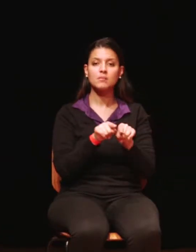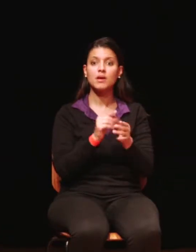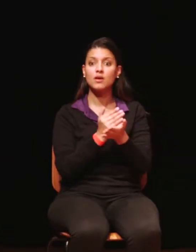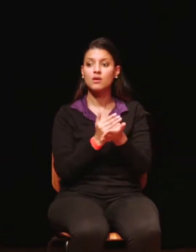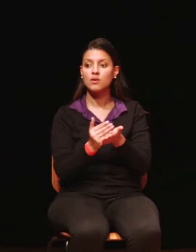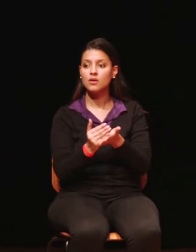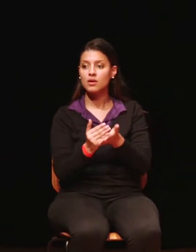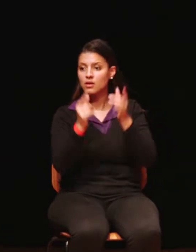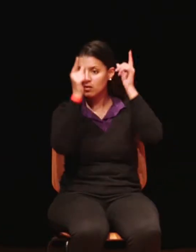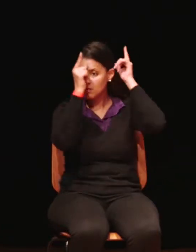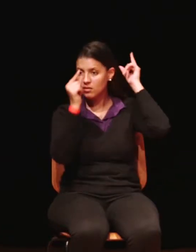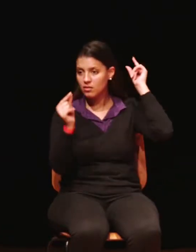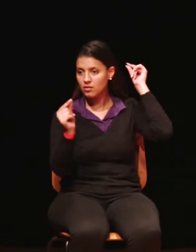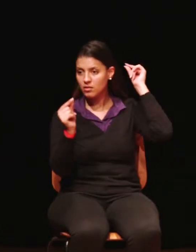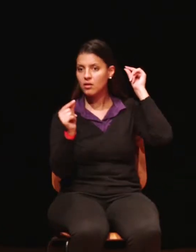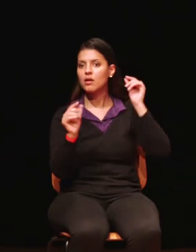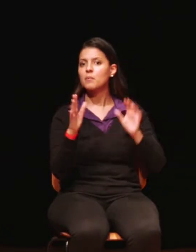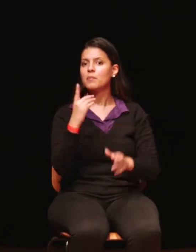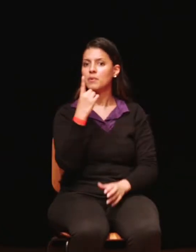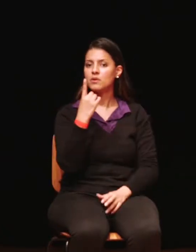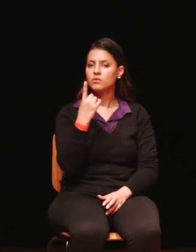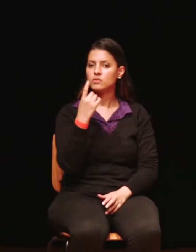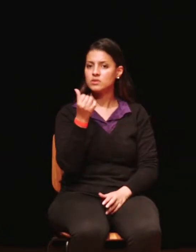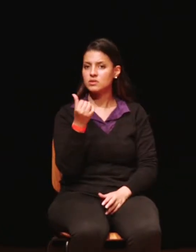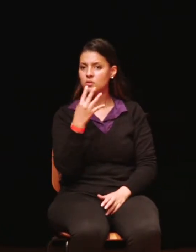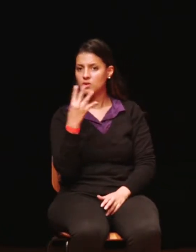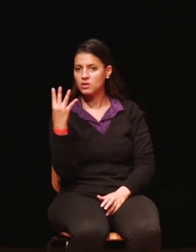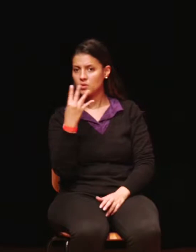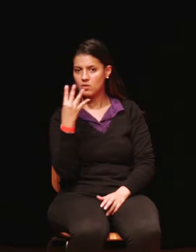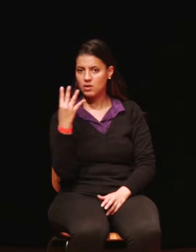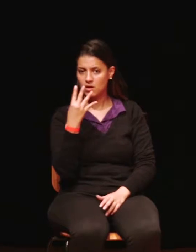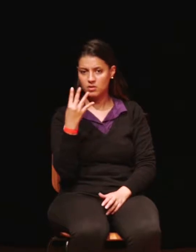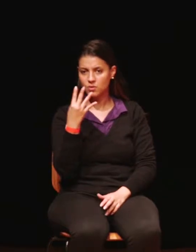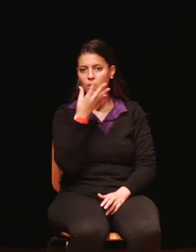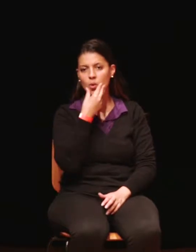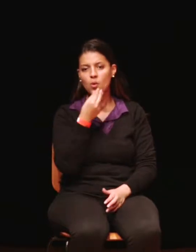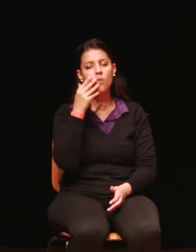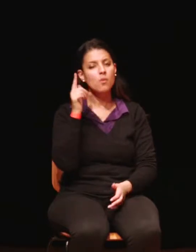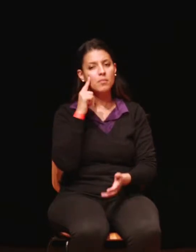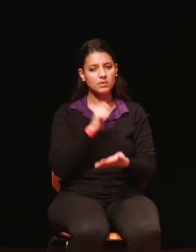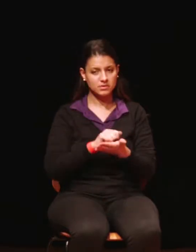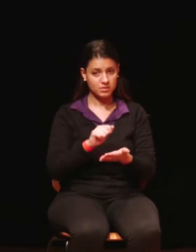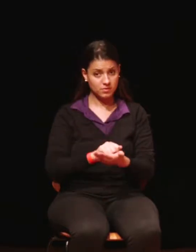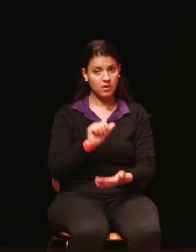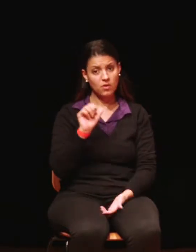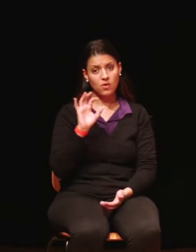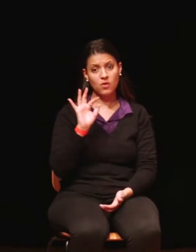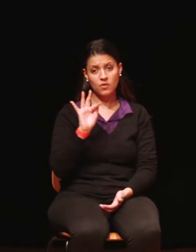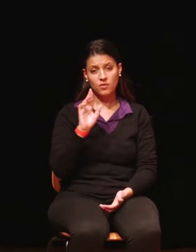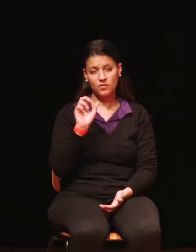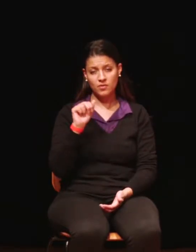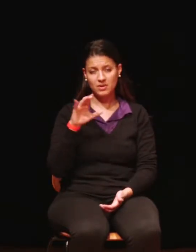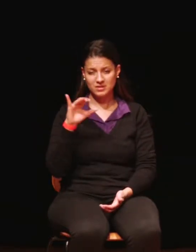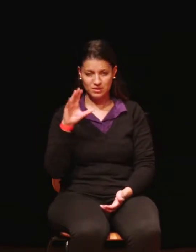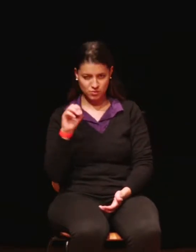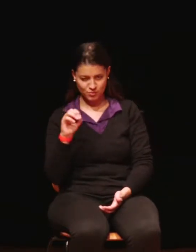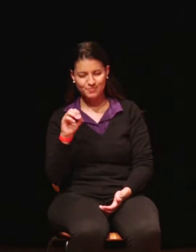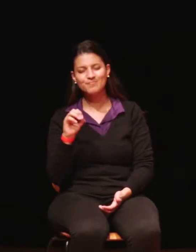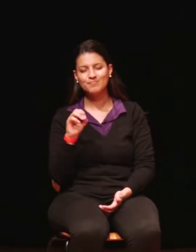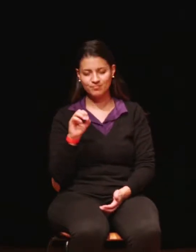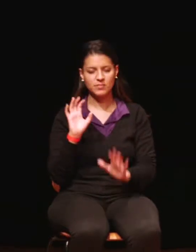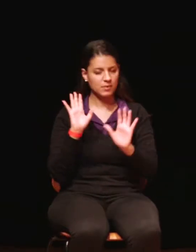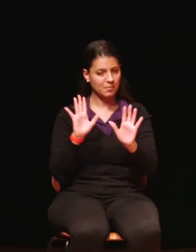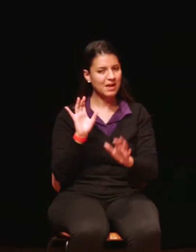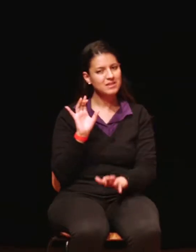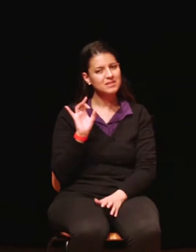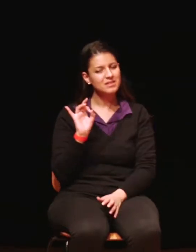Príncipes, publicado em 1644, de autoria de Francisco da Silva. Mas cabe lembrar que não